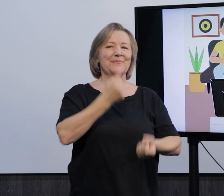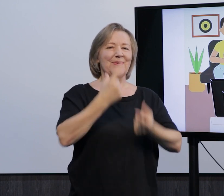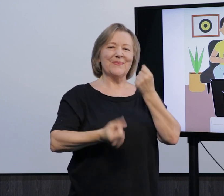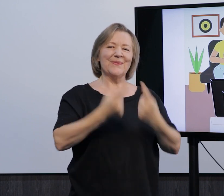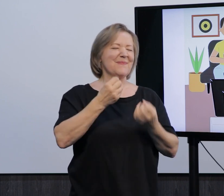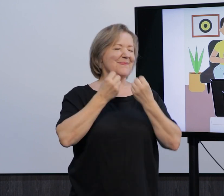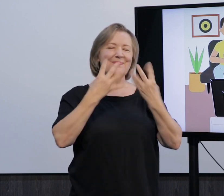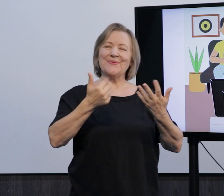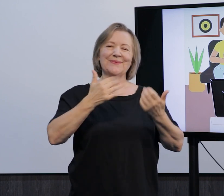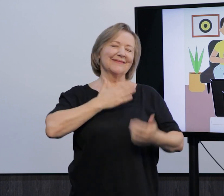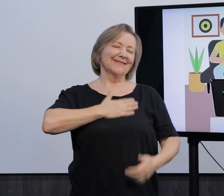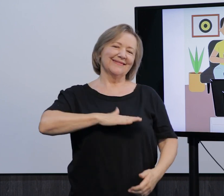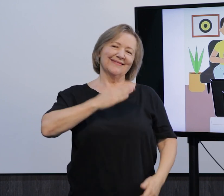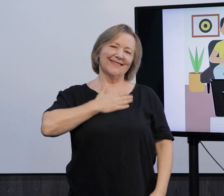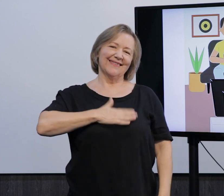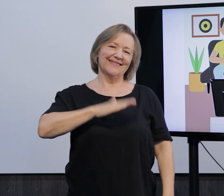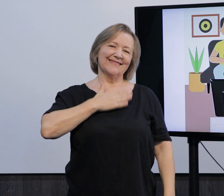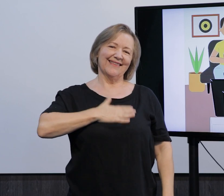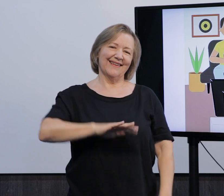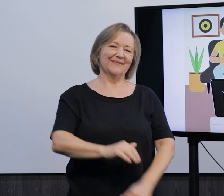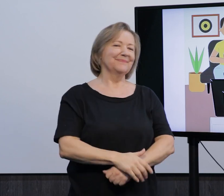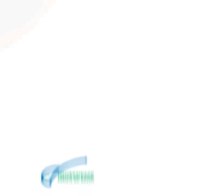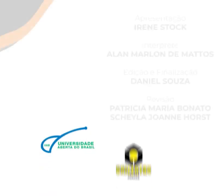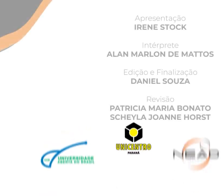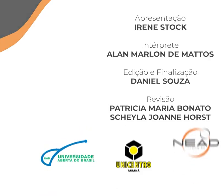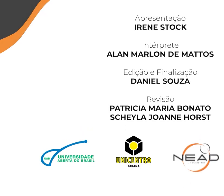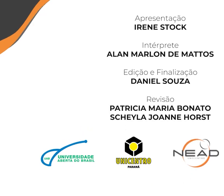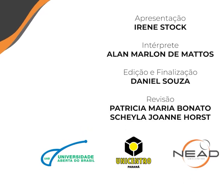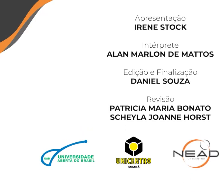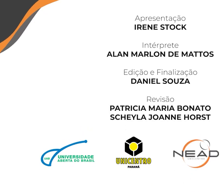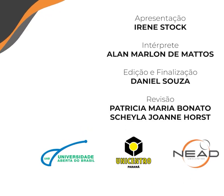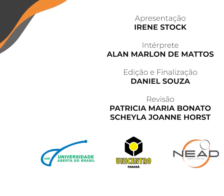pipoca, é muito bom o descanso. Música.